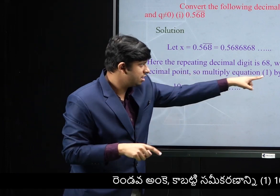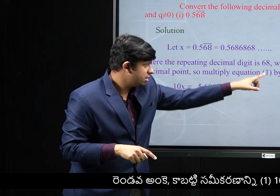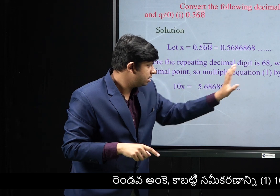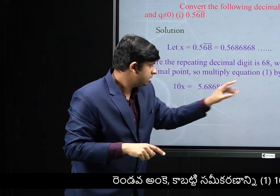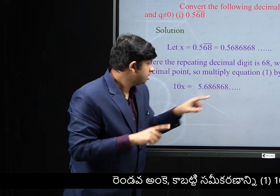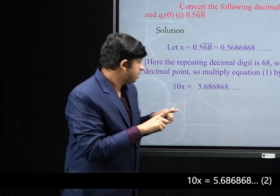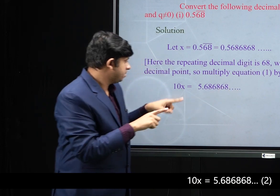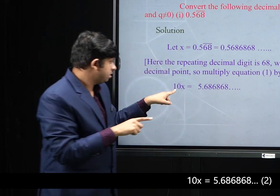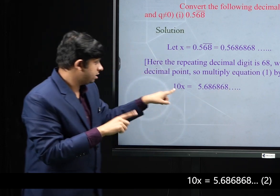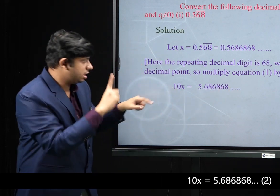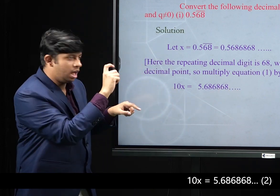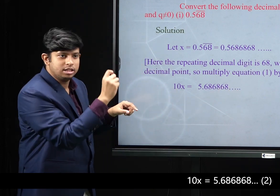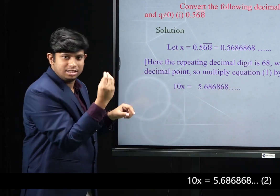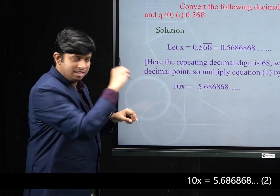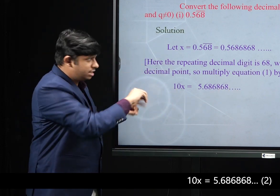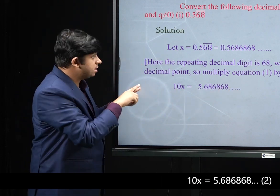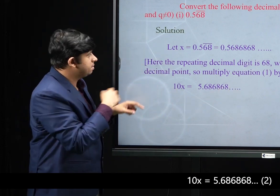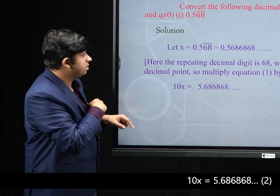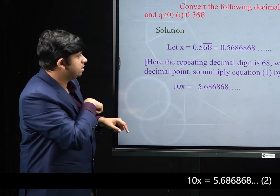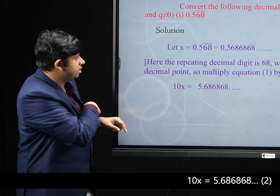గుణించండి. 10x =